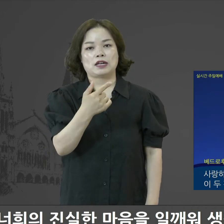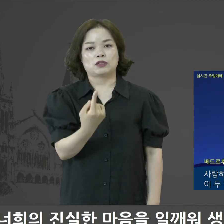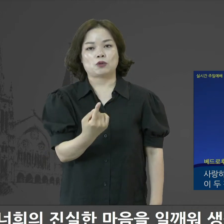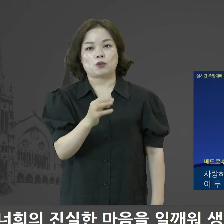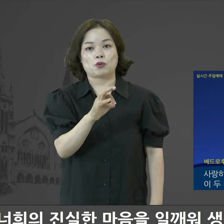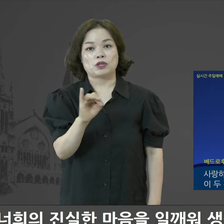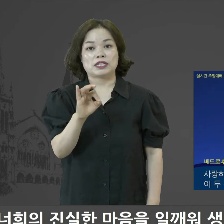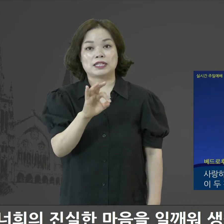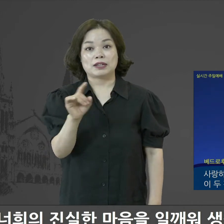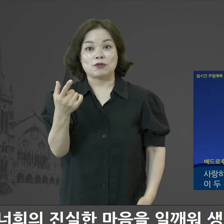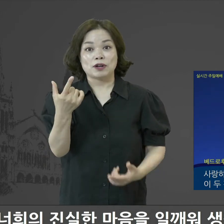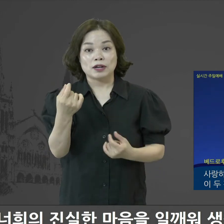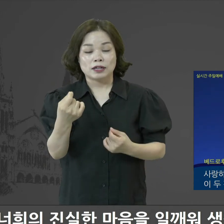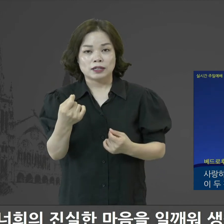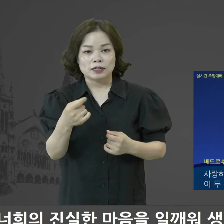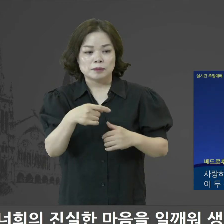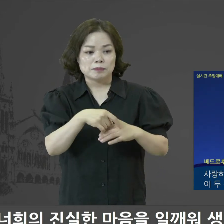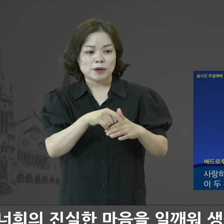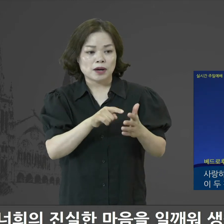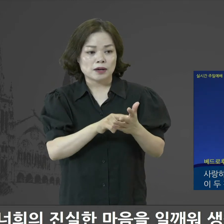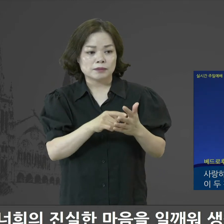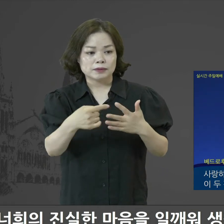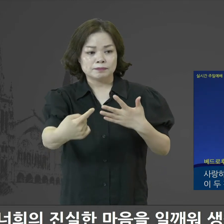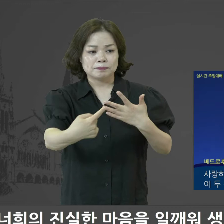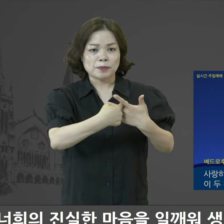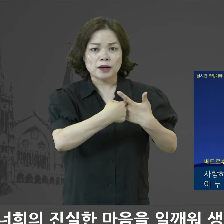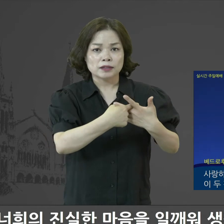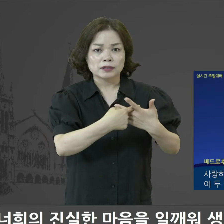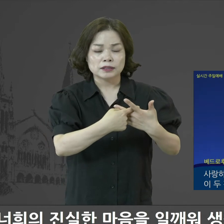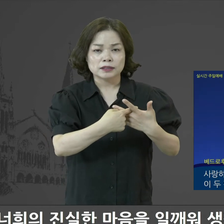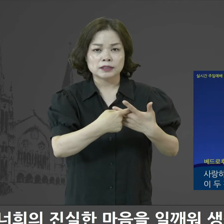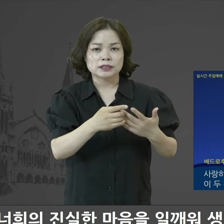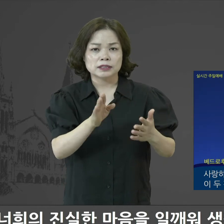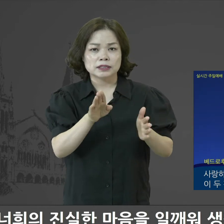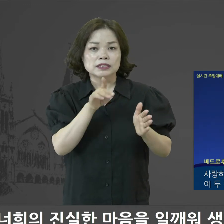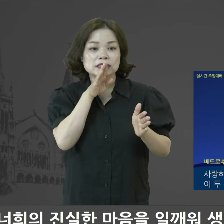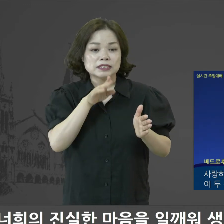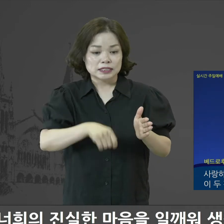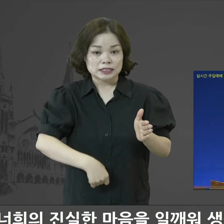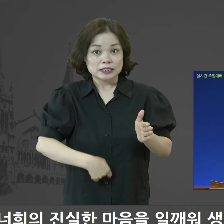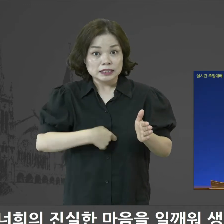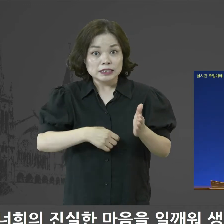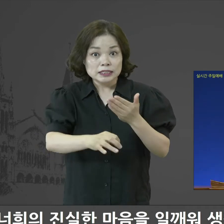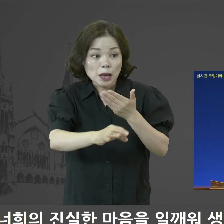마음이라는 것은 마음을 관통하는 생각이 진실해지면 그 사람이